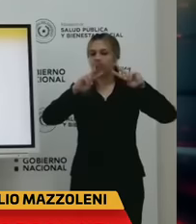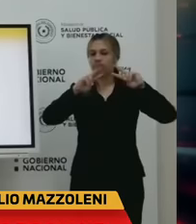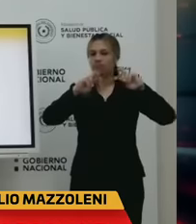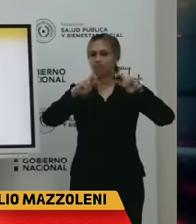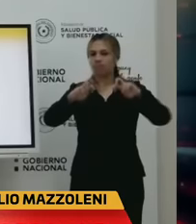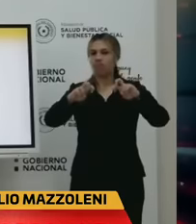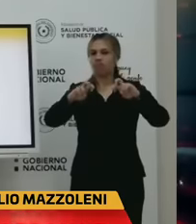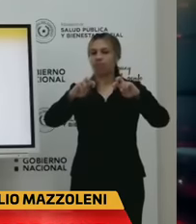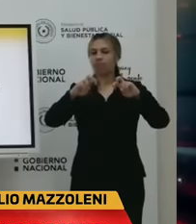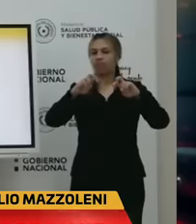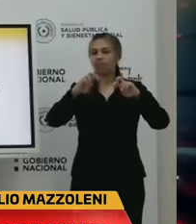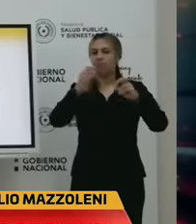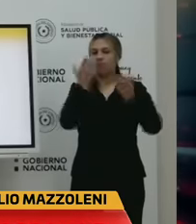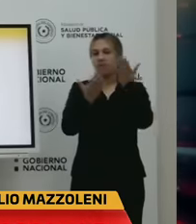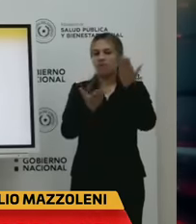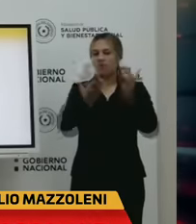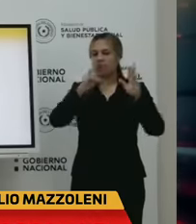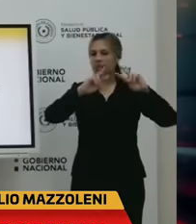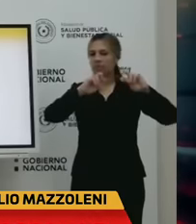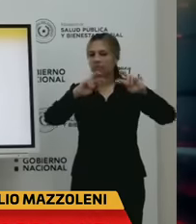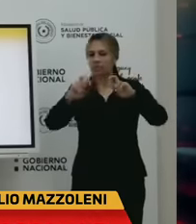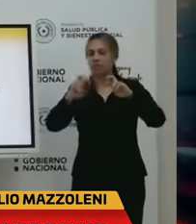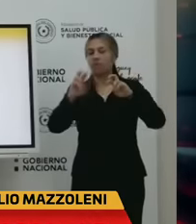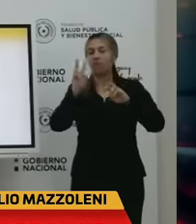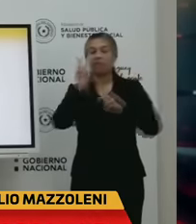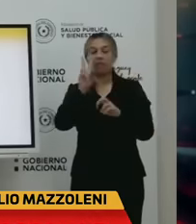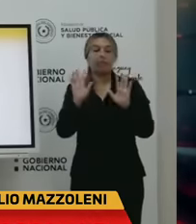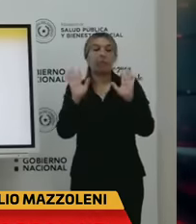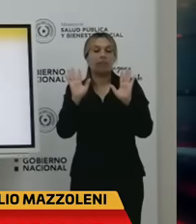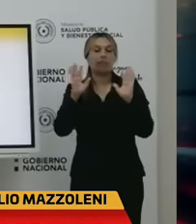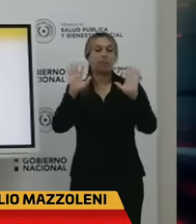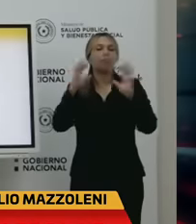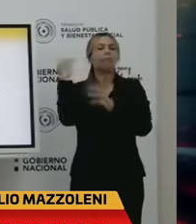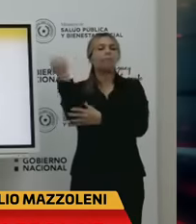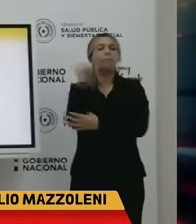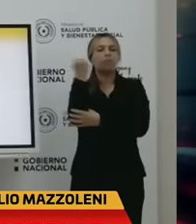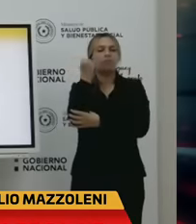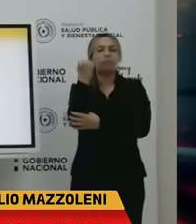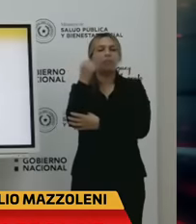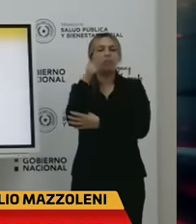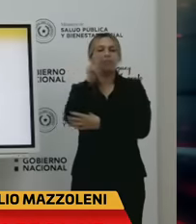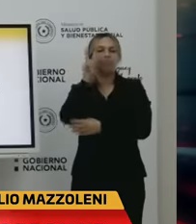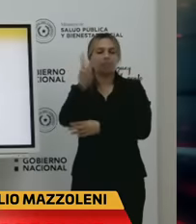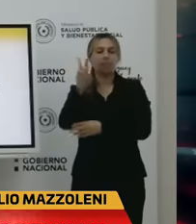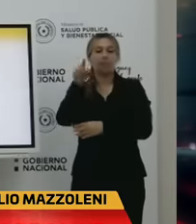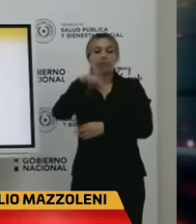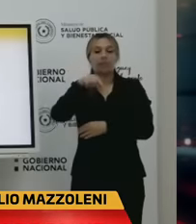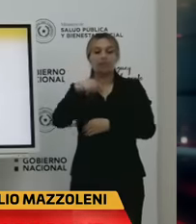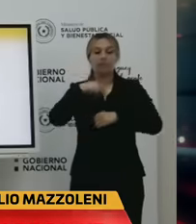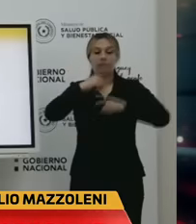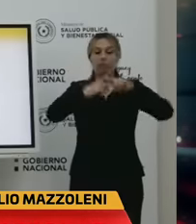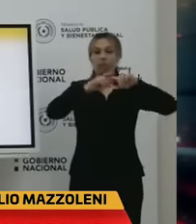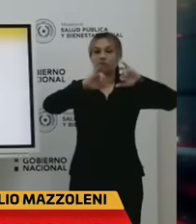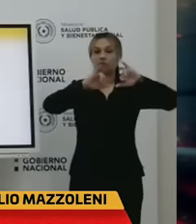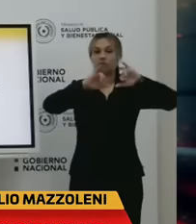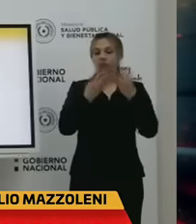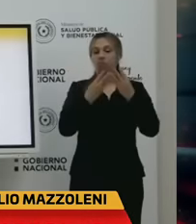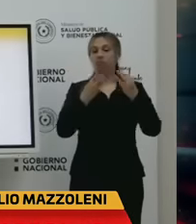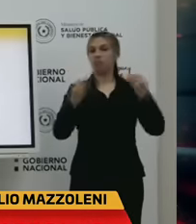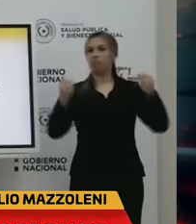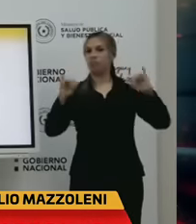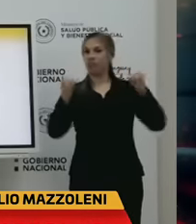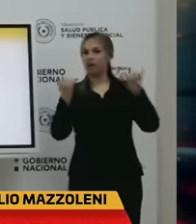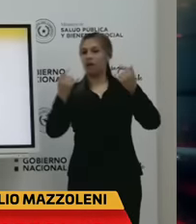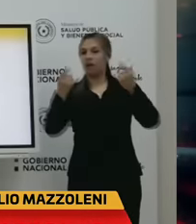una rigurosa evaluación y tenemos que ver. Es importante destacar que estas reinfecciones son